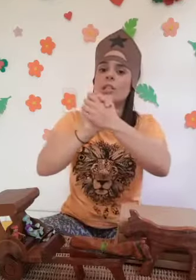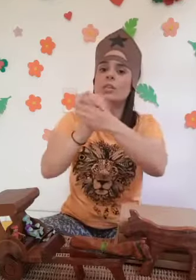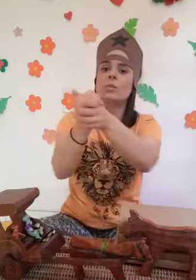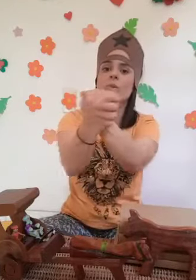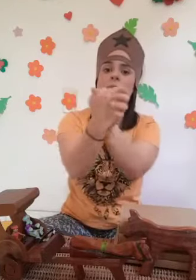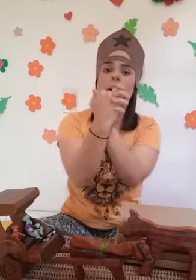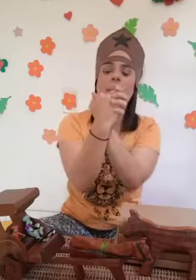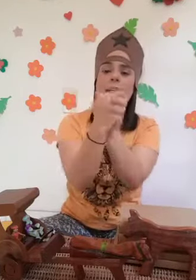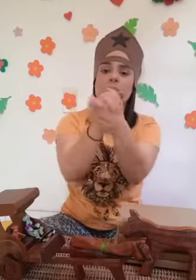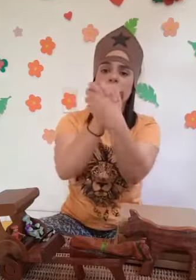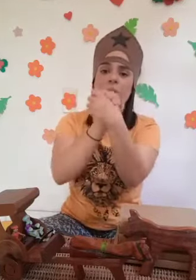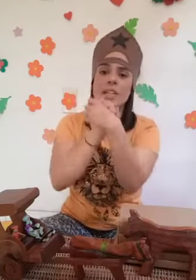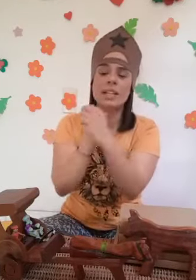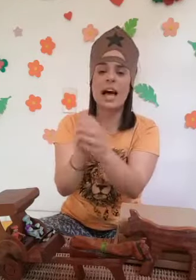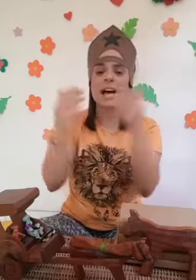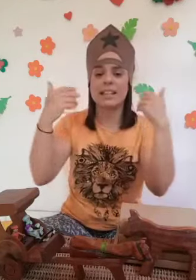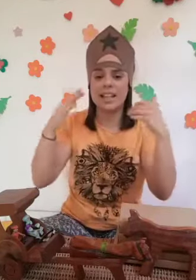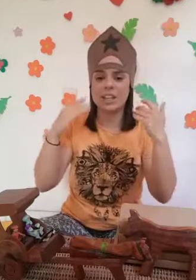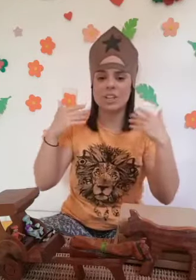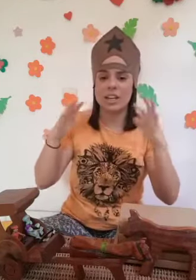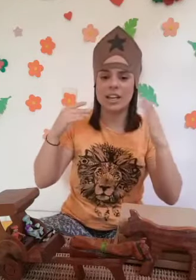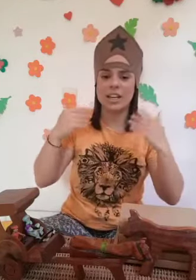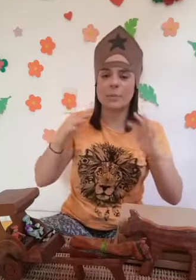e dos amigos que lá deixei.